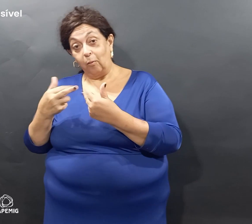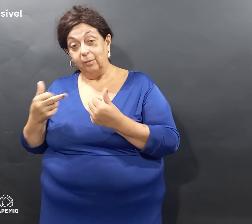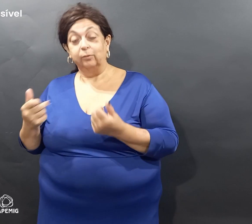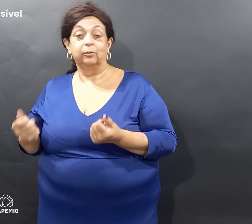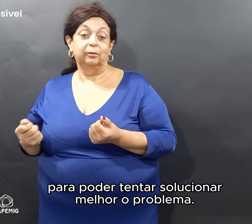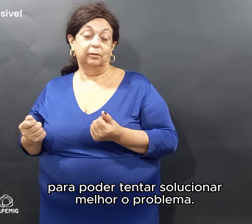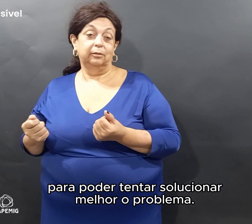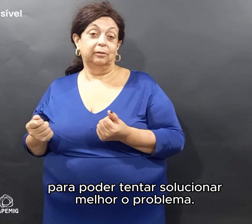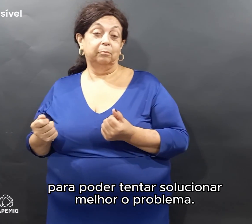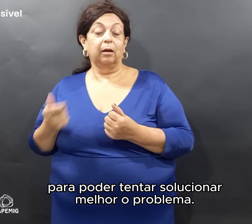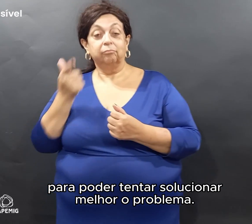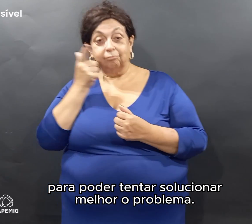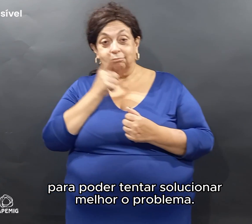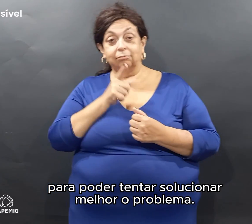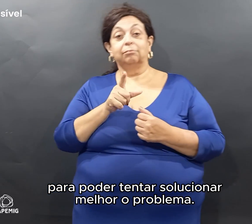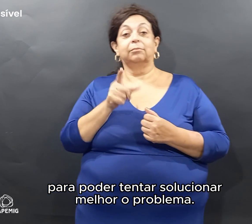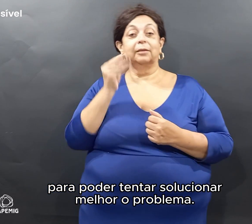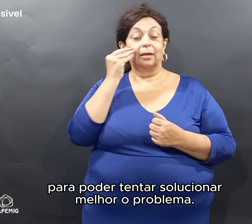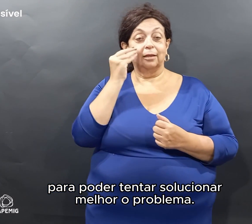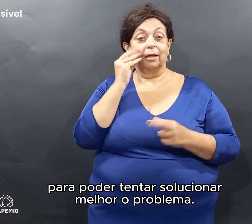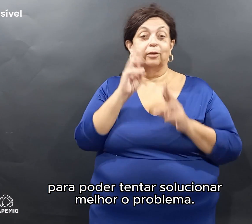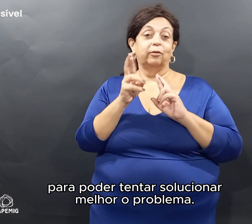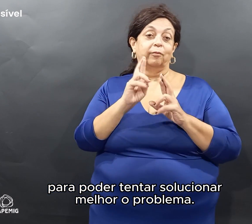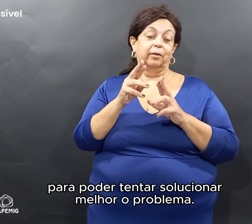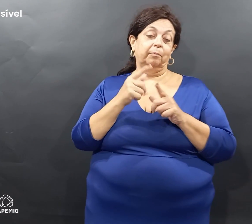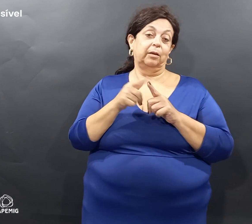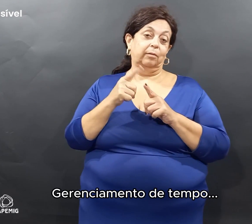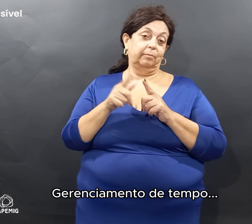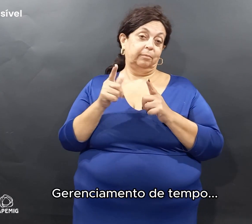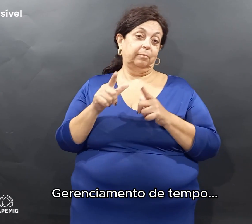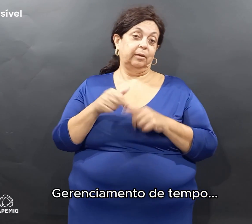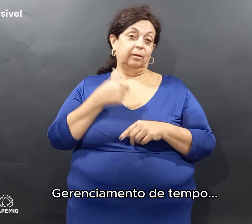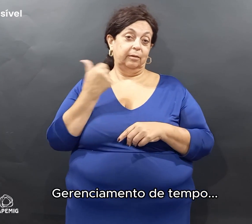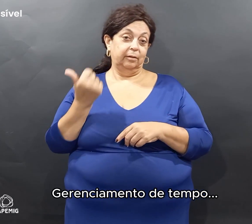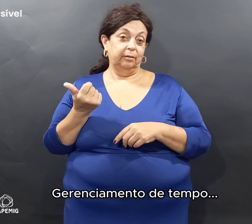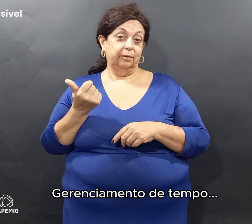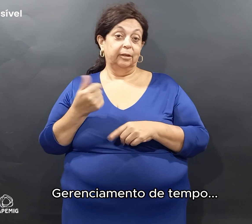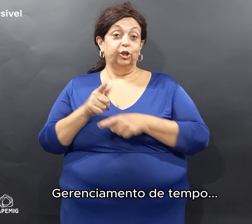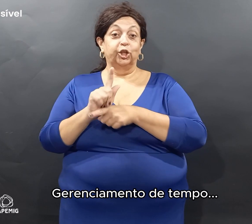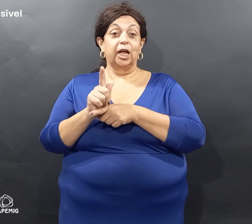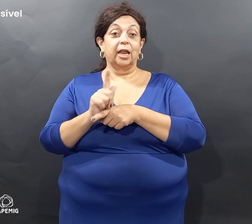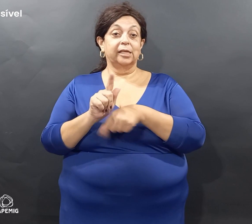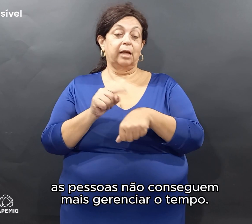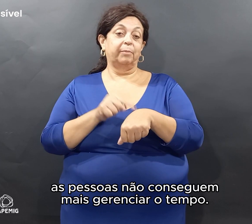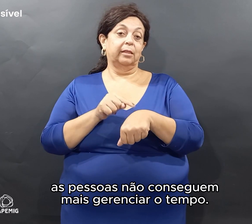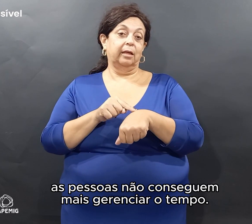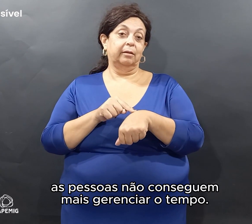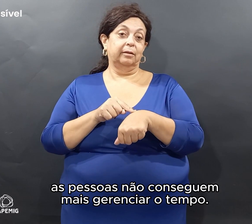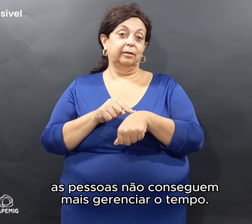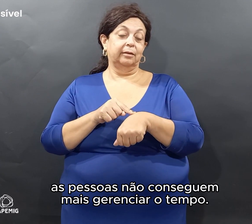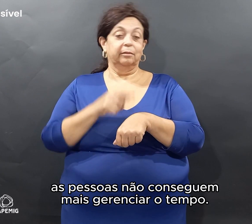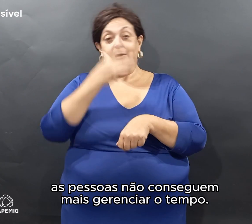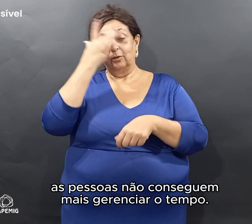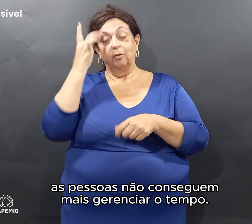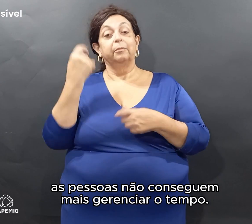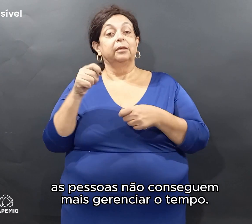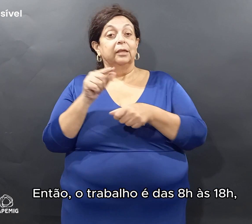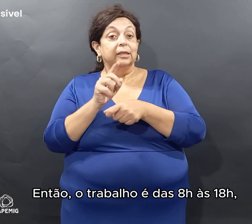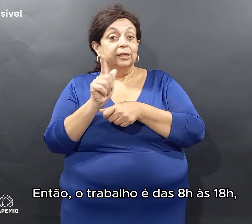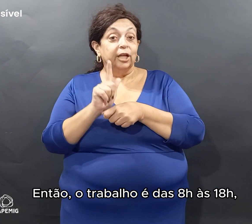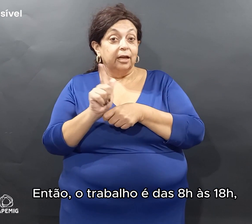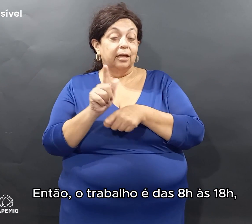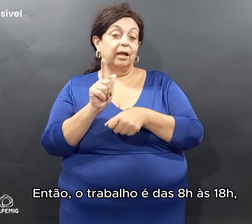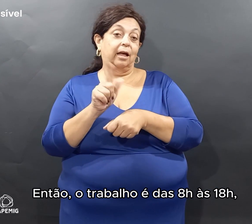passos para poder tentar solucionar melhor o problema. Gerenciamento de tempo. As pessoas não conseguem mais gerenciar o